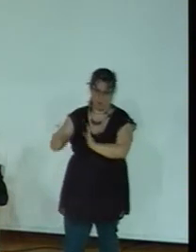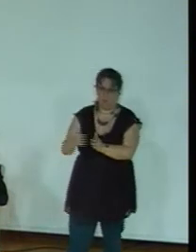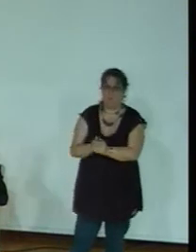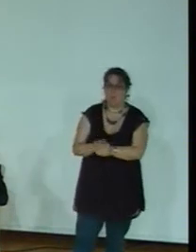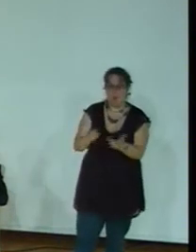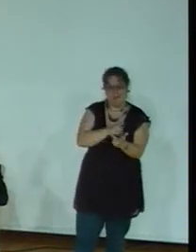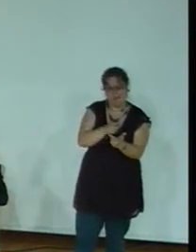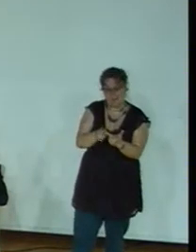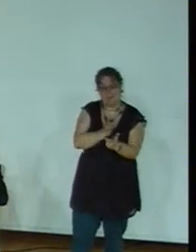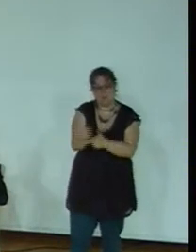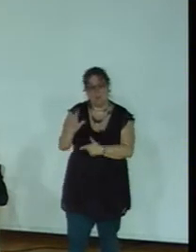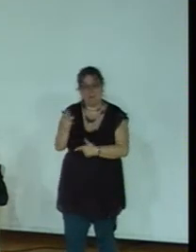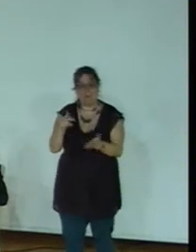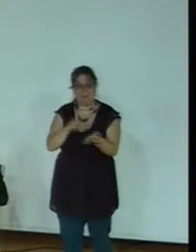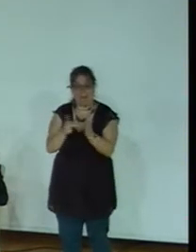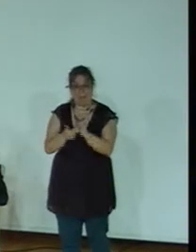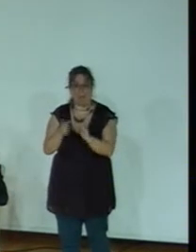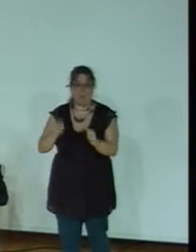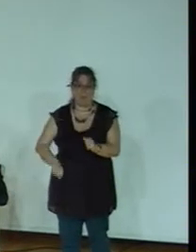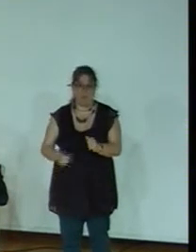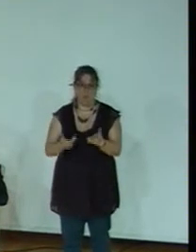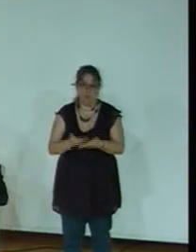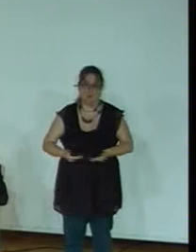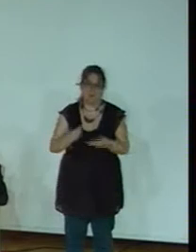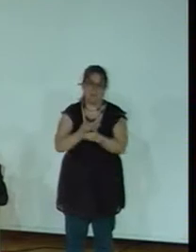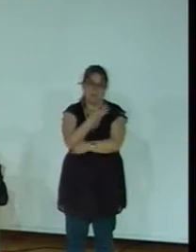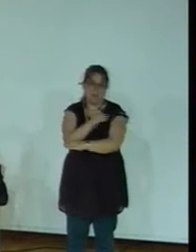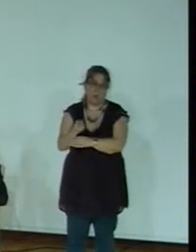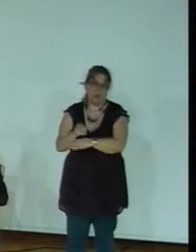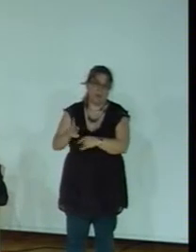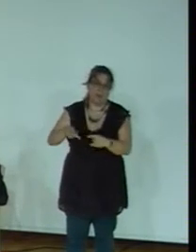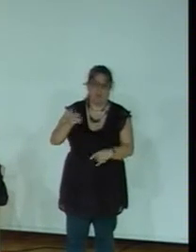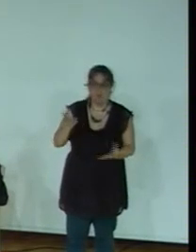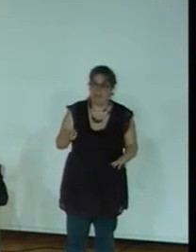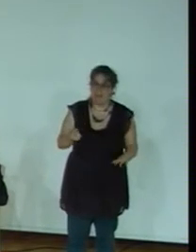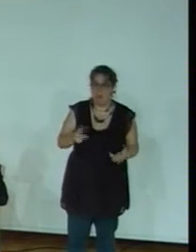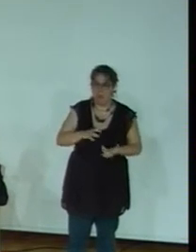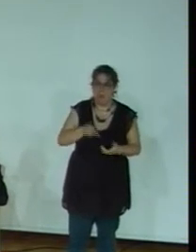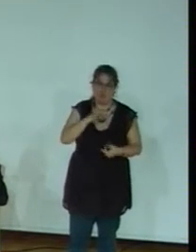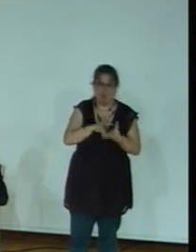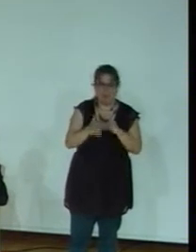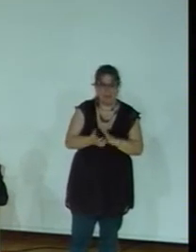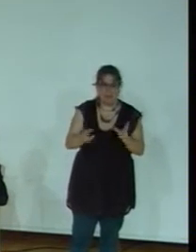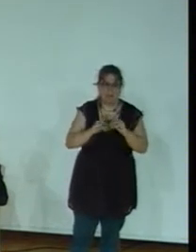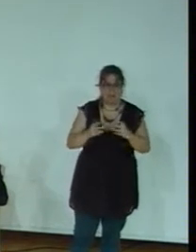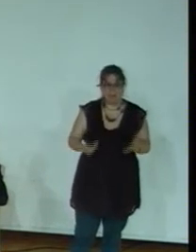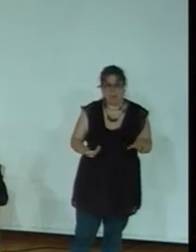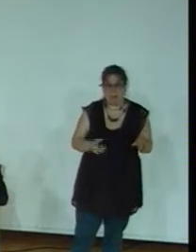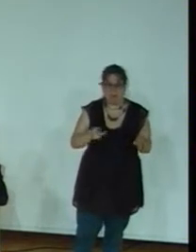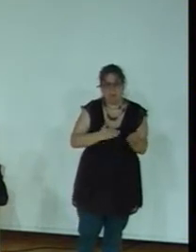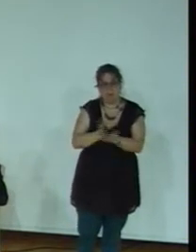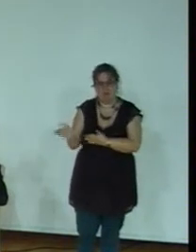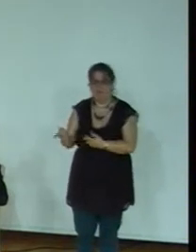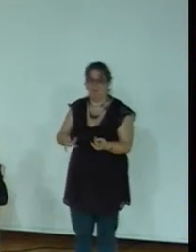un certain nombre de mesures de sécurité. Mais là, ça devient difficile, on sort pas mal du cadre du débat, c'est le genre de choses qui est couvert dans